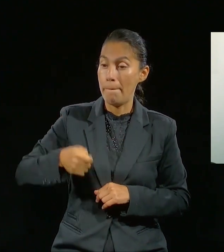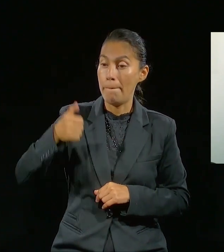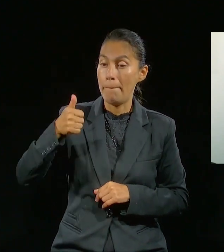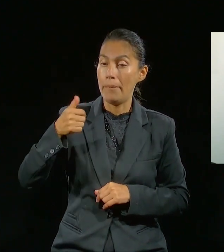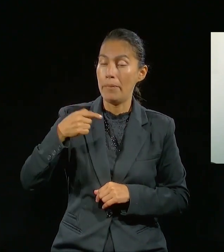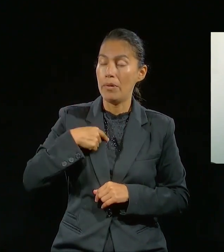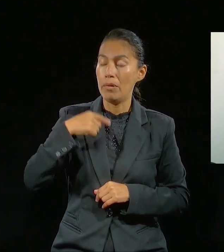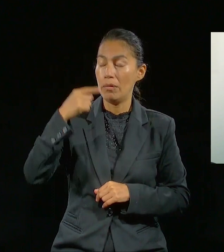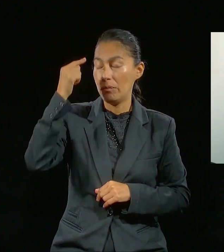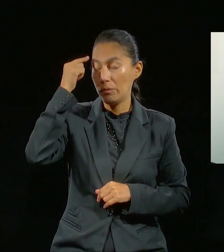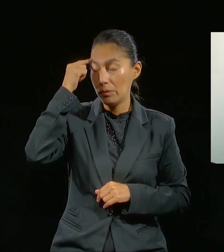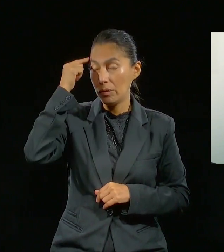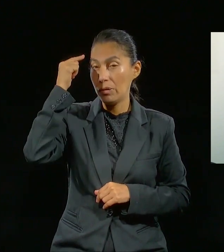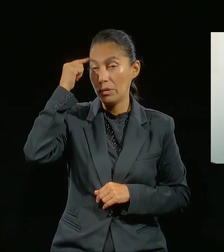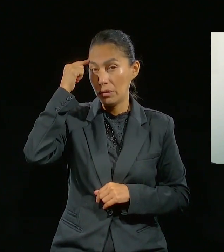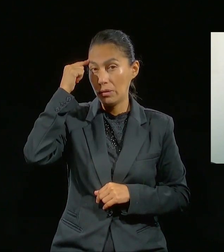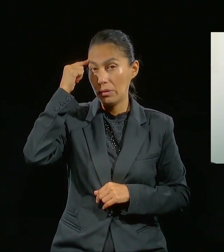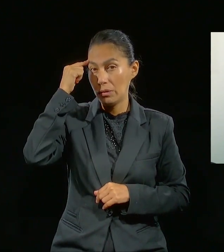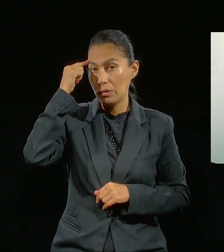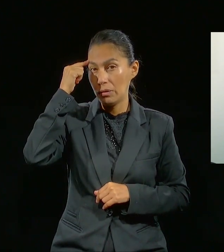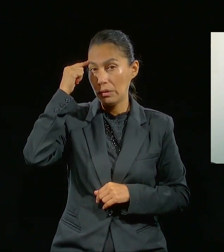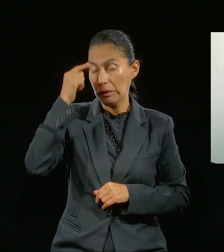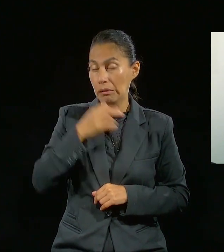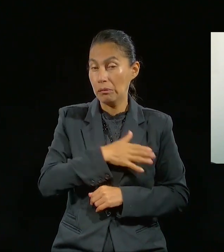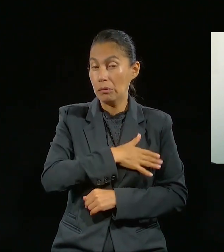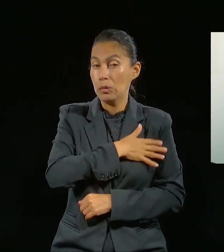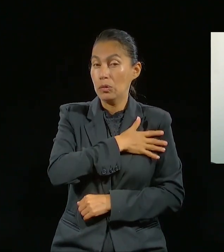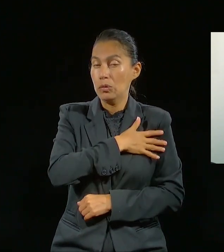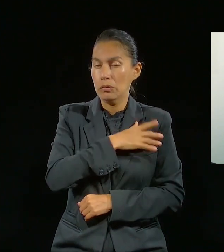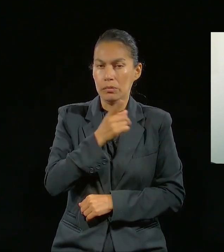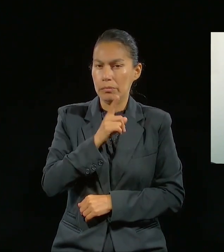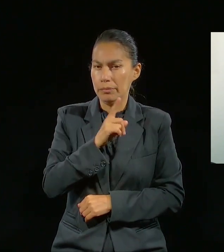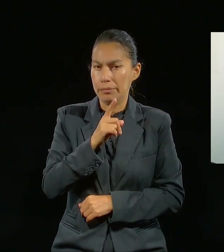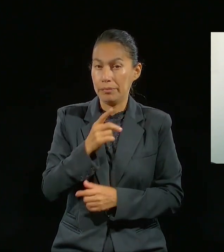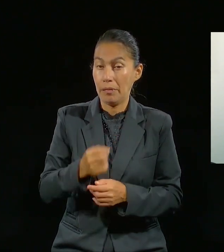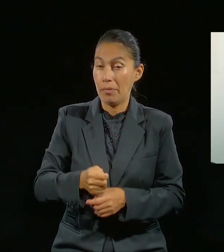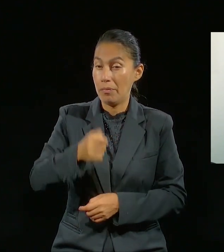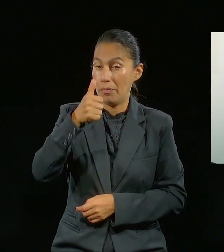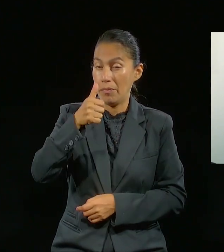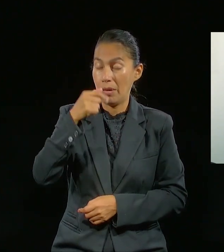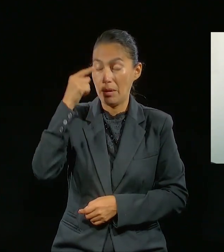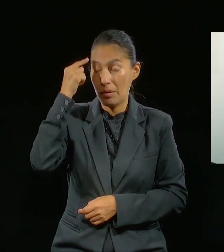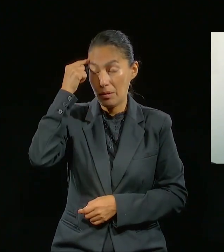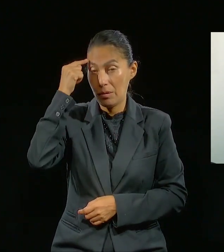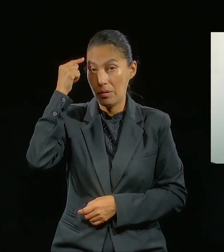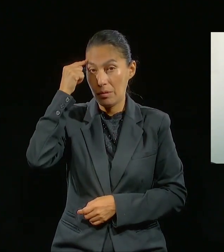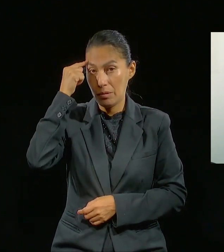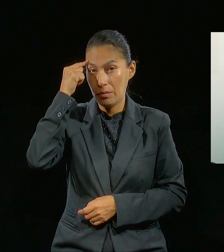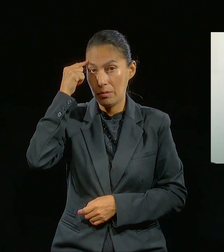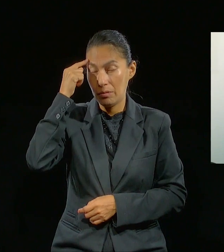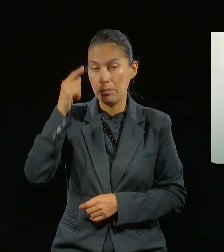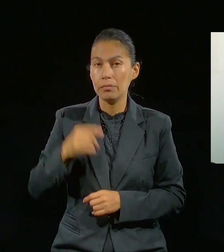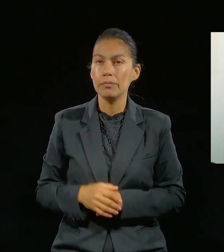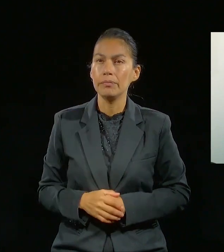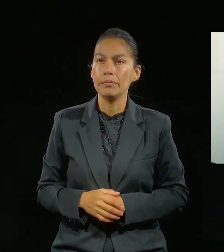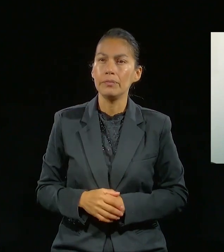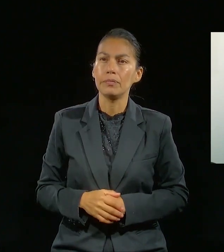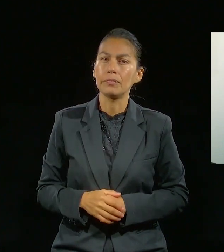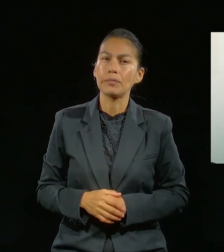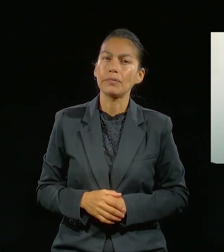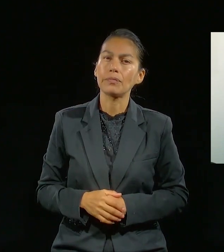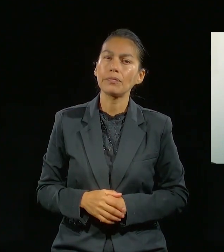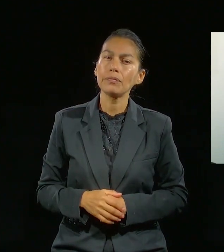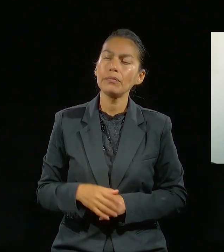pensar primero acá con el cerebro y no emocionalmente, mamá. La chica, que me disculpe, se va, si